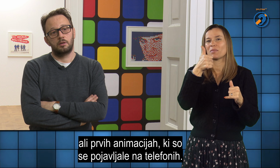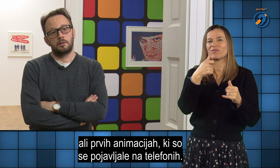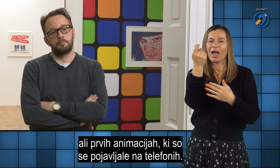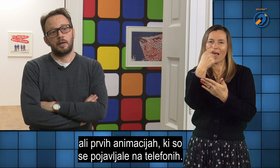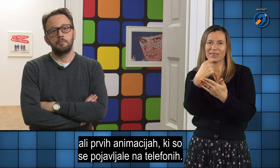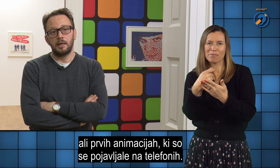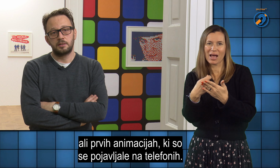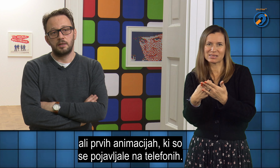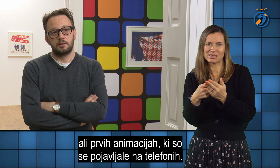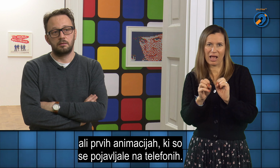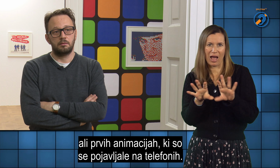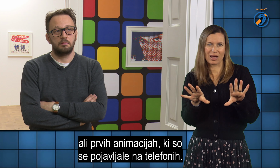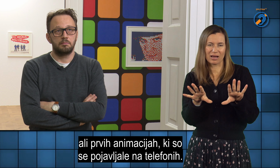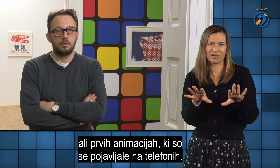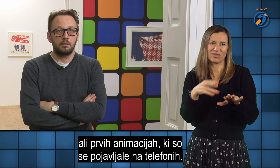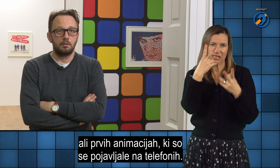recimo animacijah,